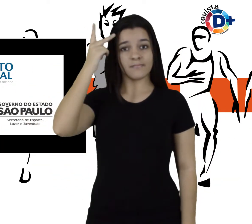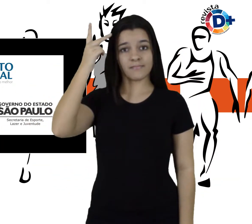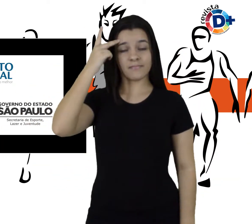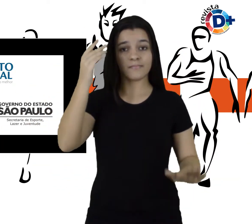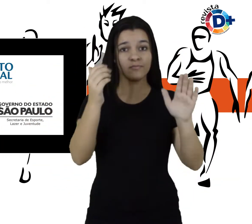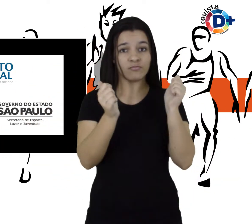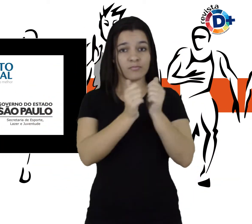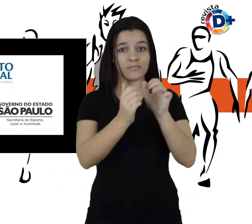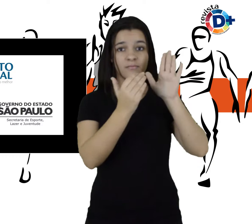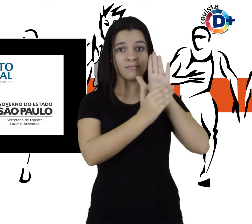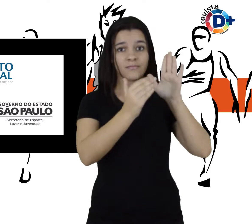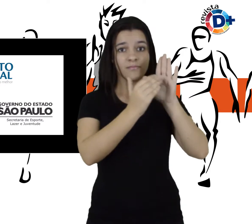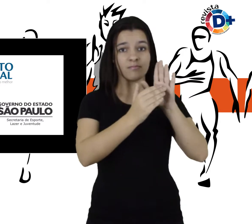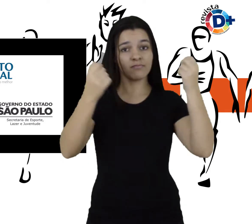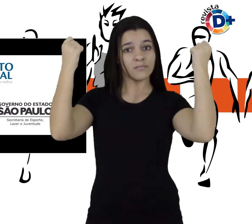Esporte, Lazer e Juventude.